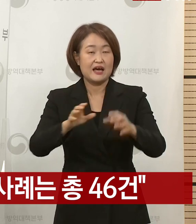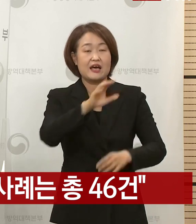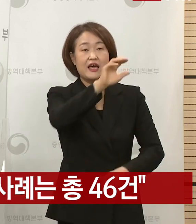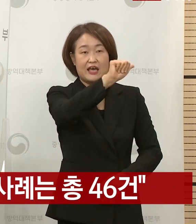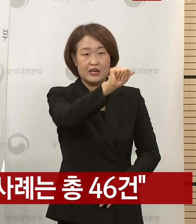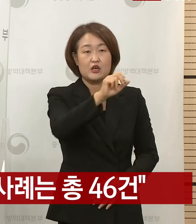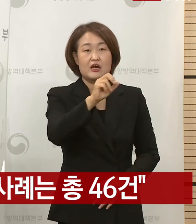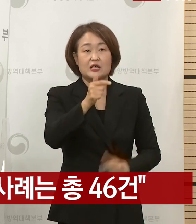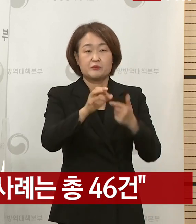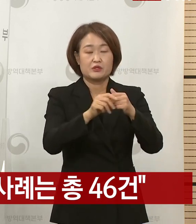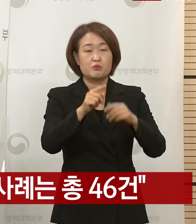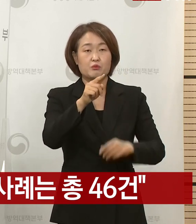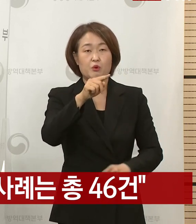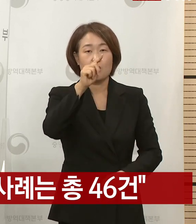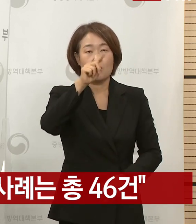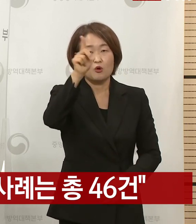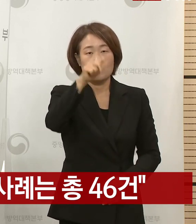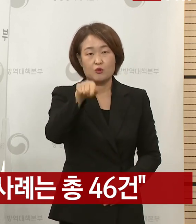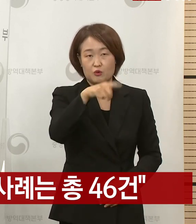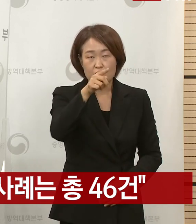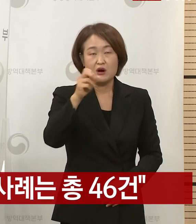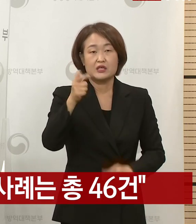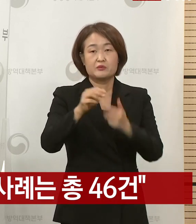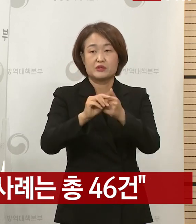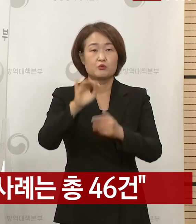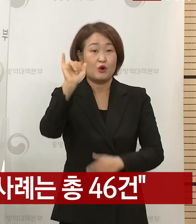명칭 사용을 한다고 밝혀왔습니다.